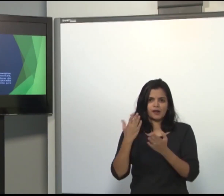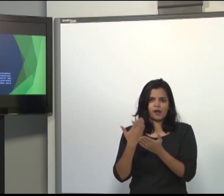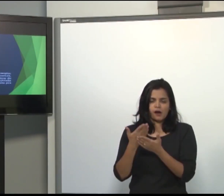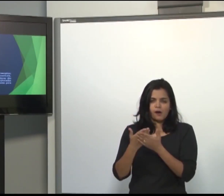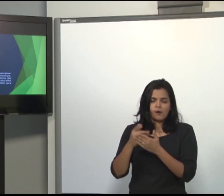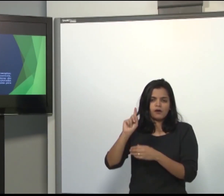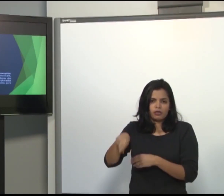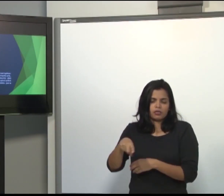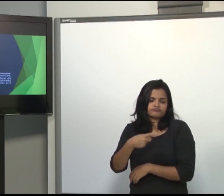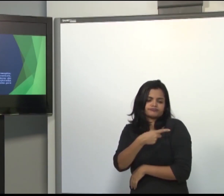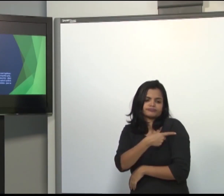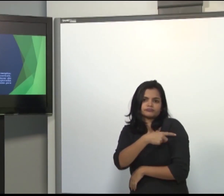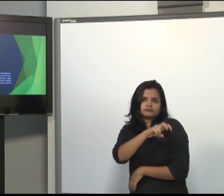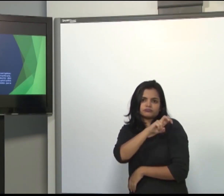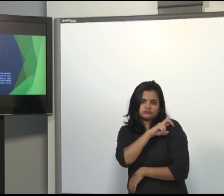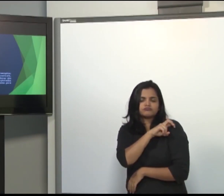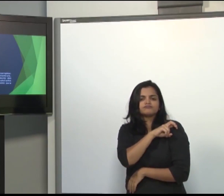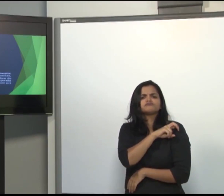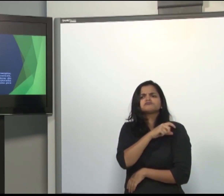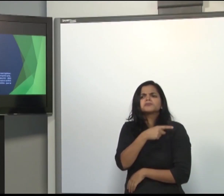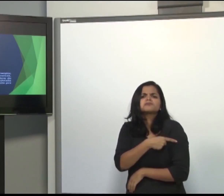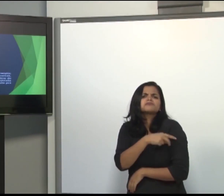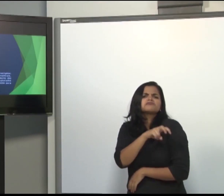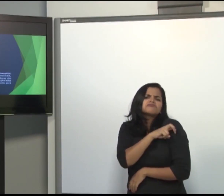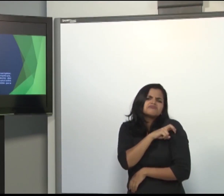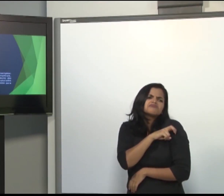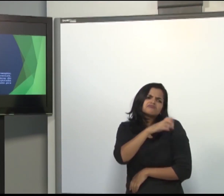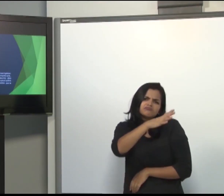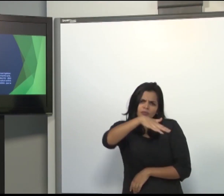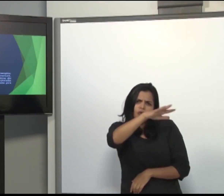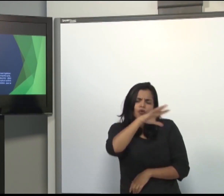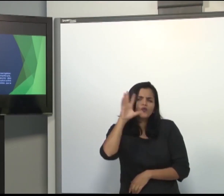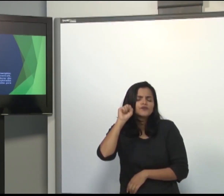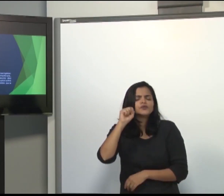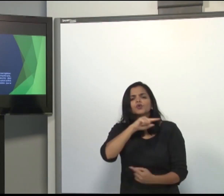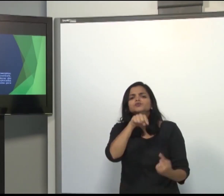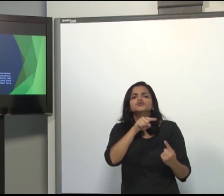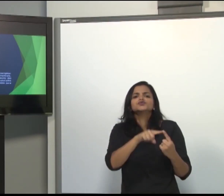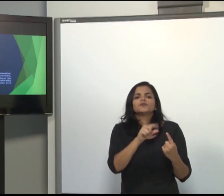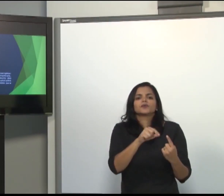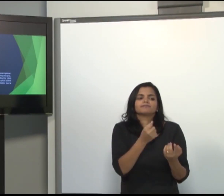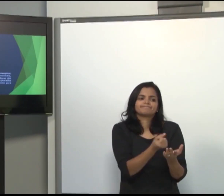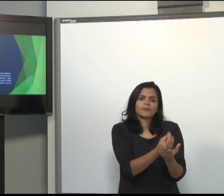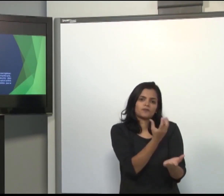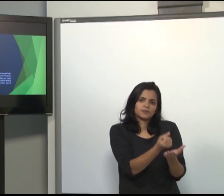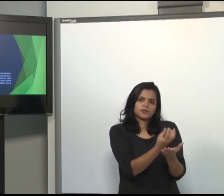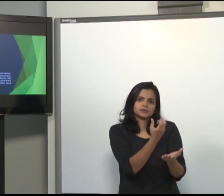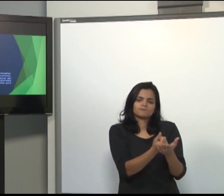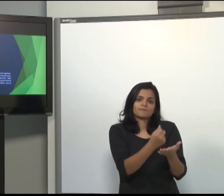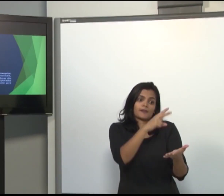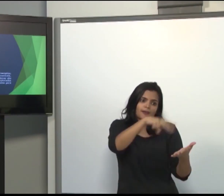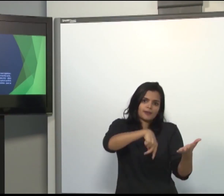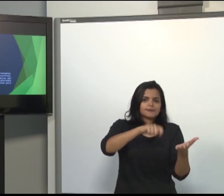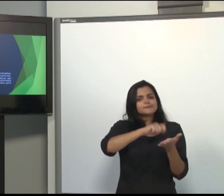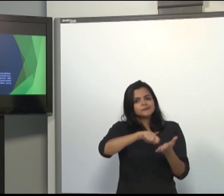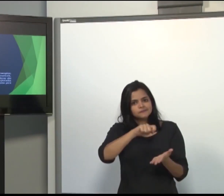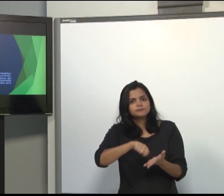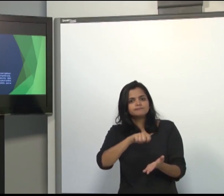L1. Vejam, sobre planejamento de aula, do 1º ao 5º ano. Para